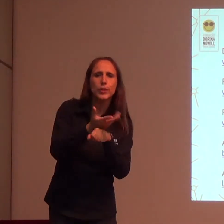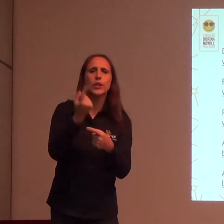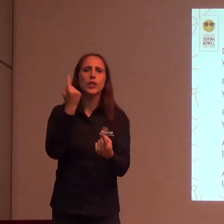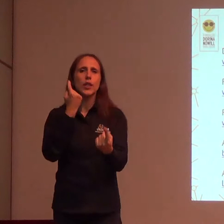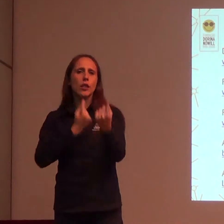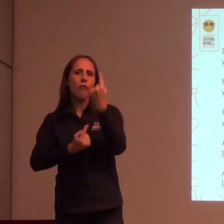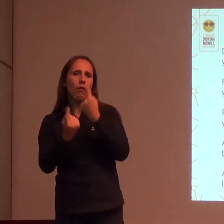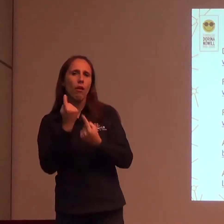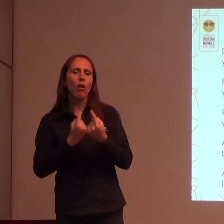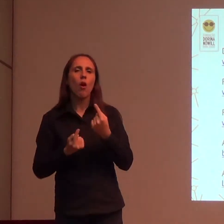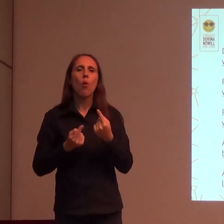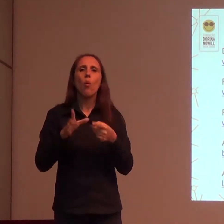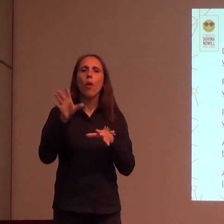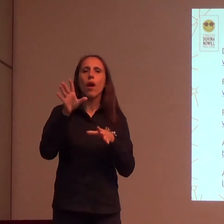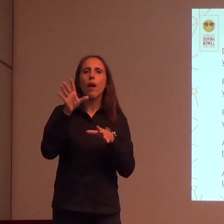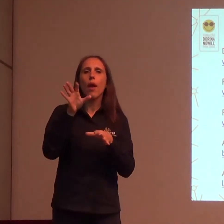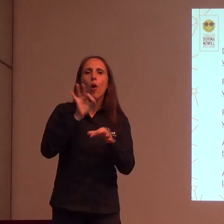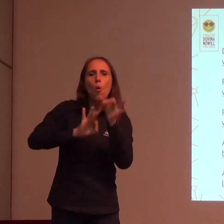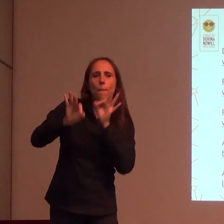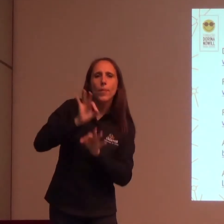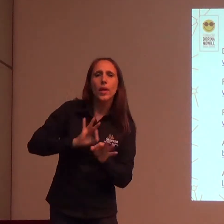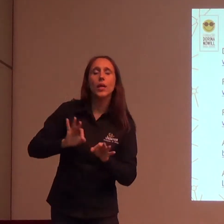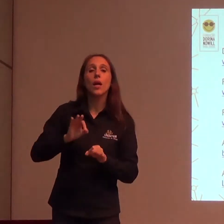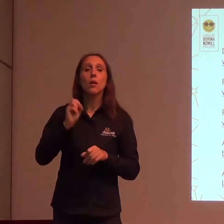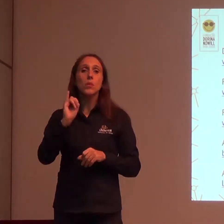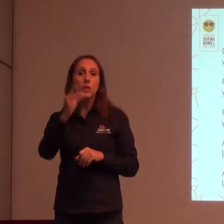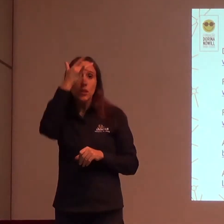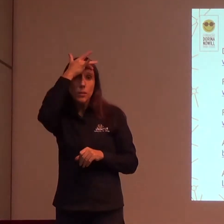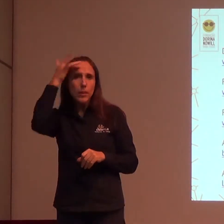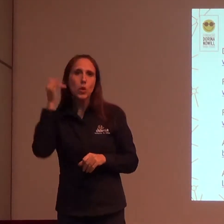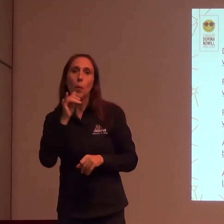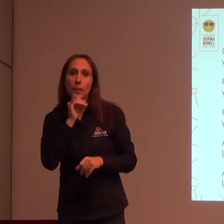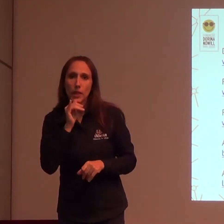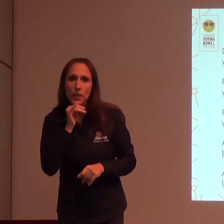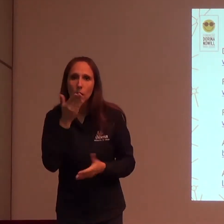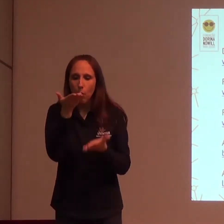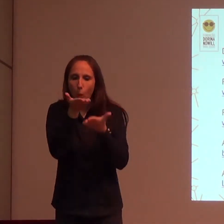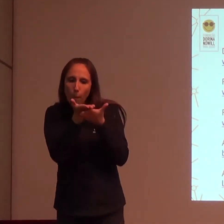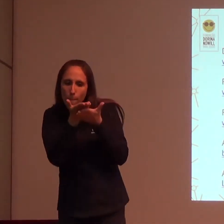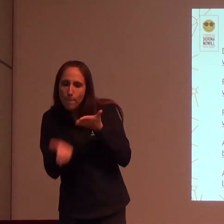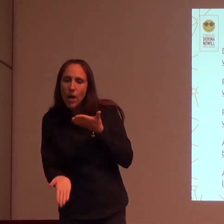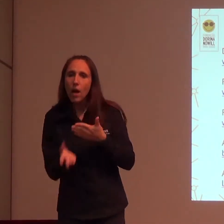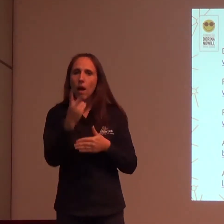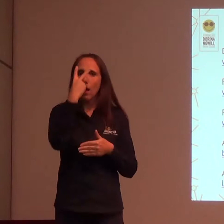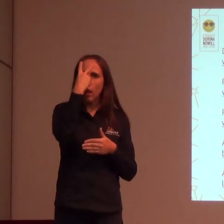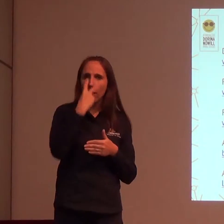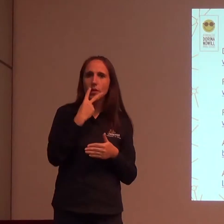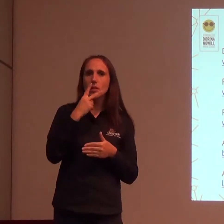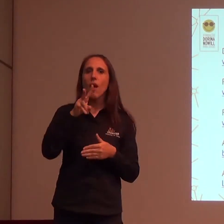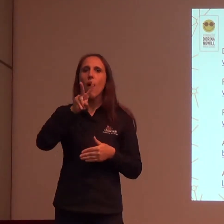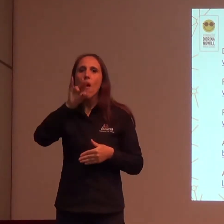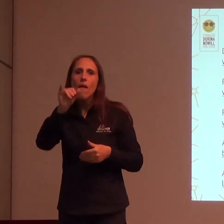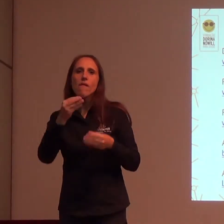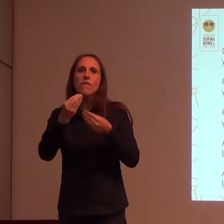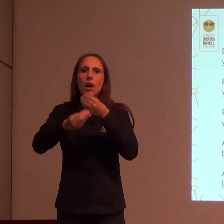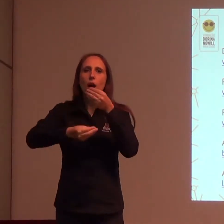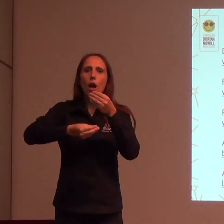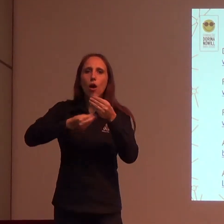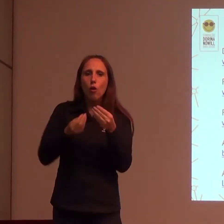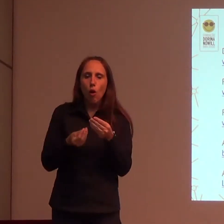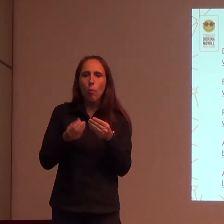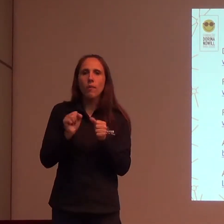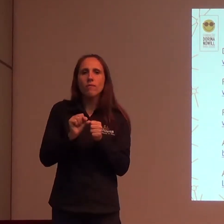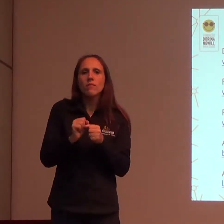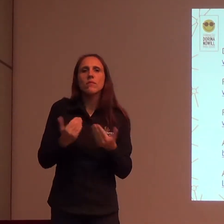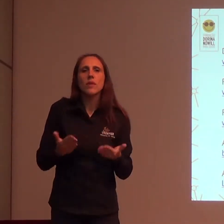os programas, o que vocês fazem com uma pessoa que perde a visão, por exemplo, e vai até lá fazer a reabilitação.